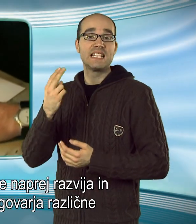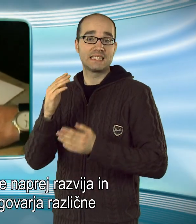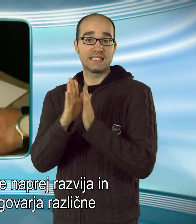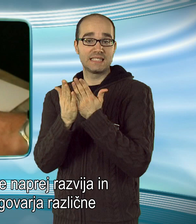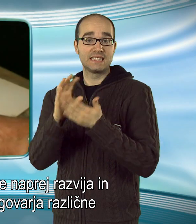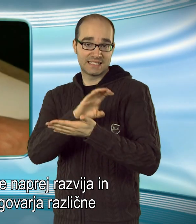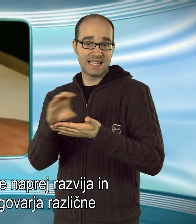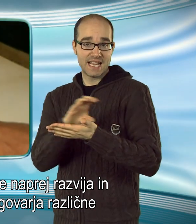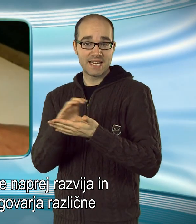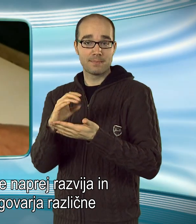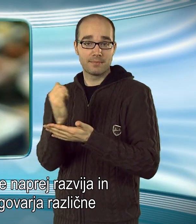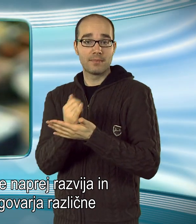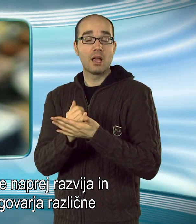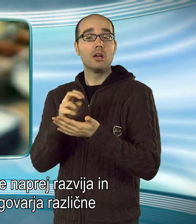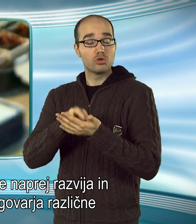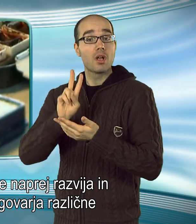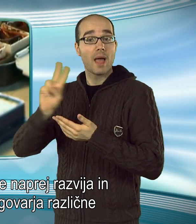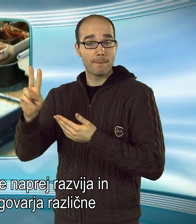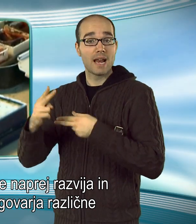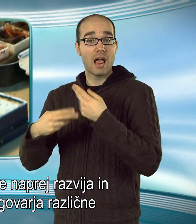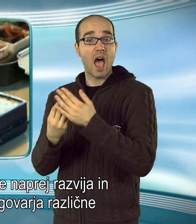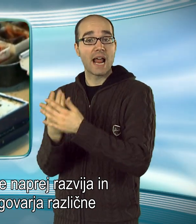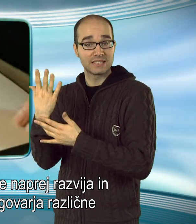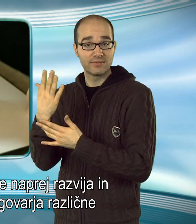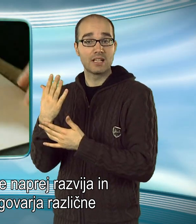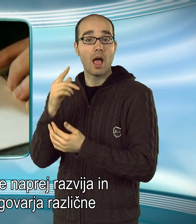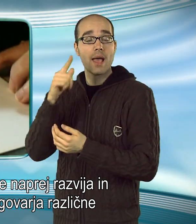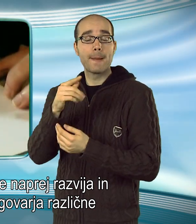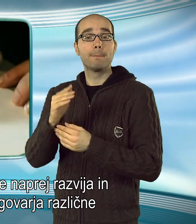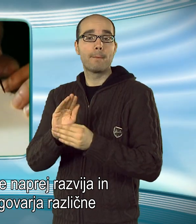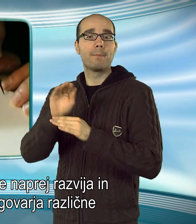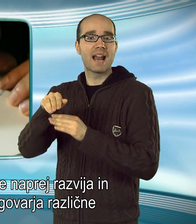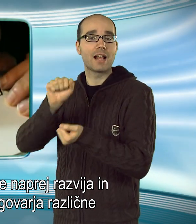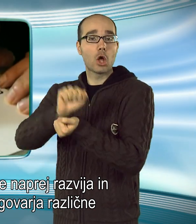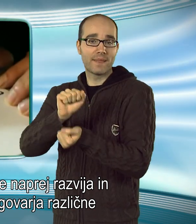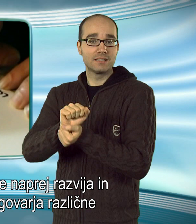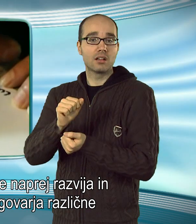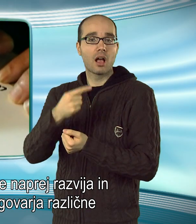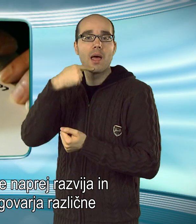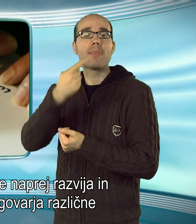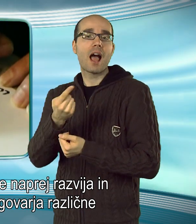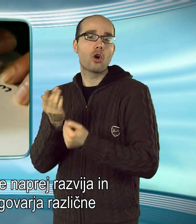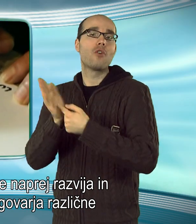Slovenski strip se naprej razvija in preko tiska nagovarja različne družbene skupine.